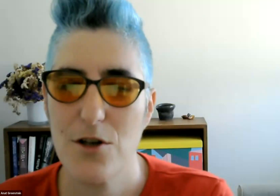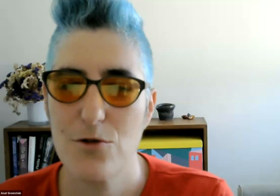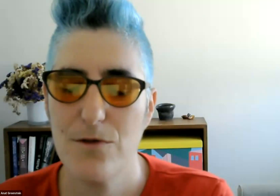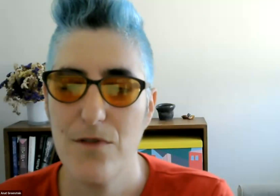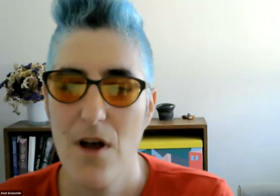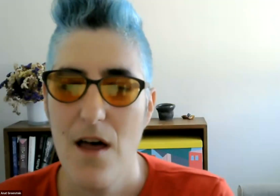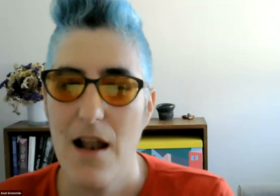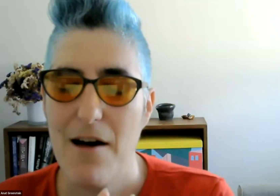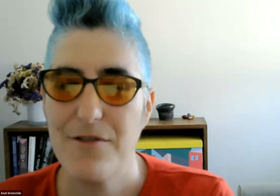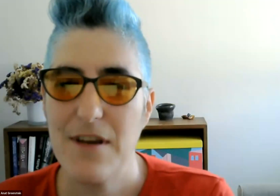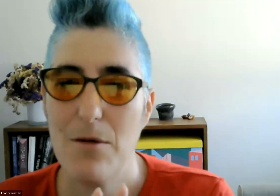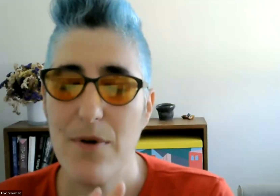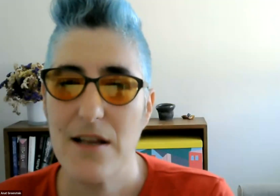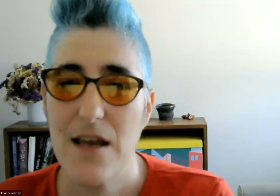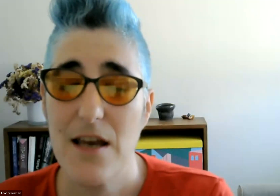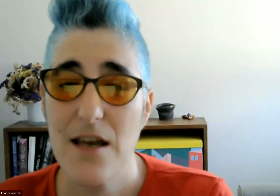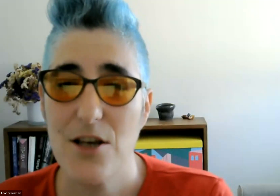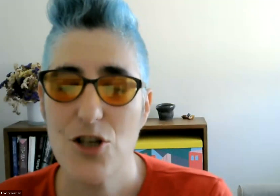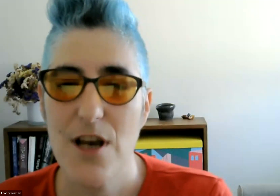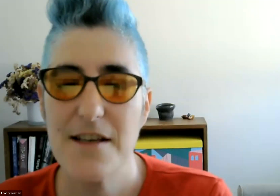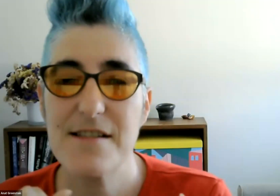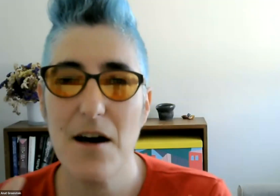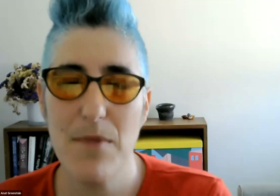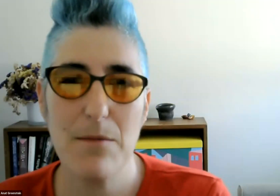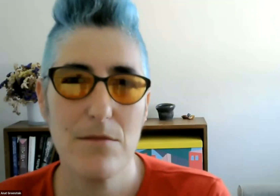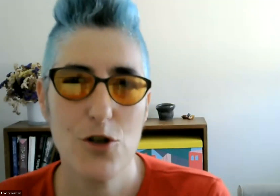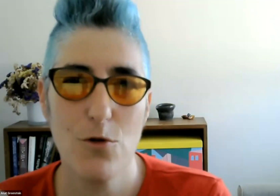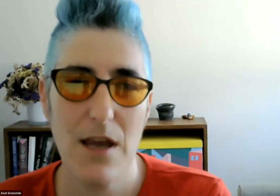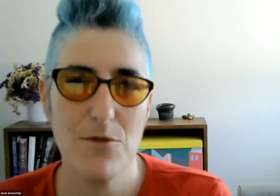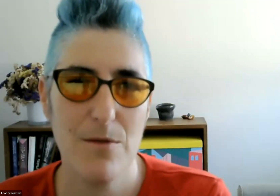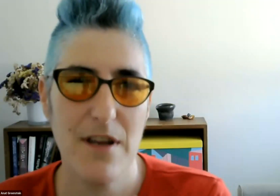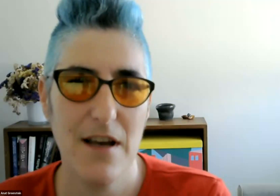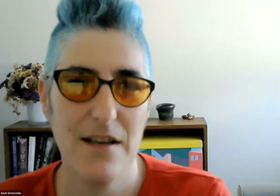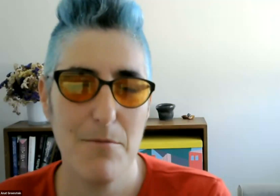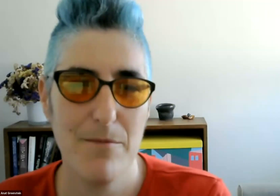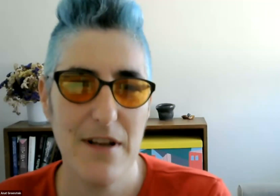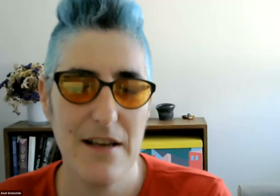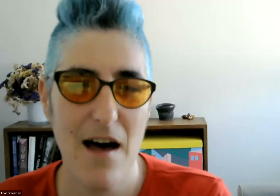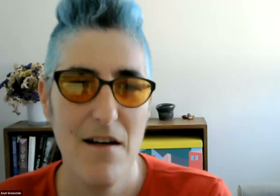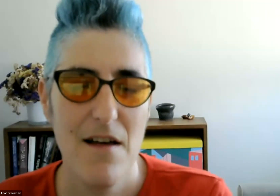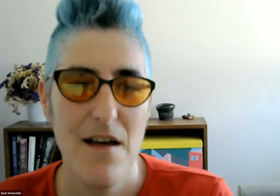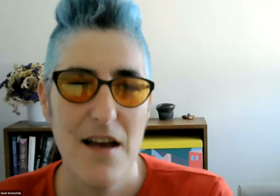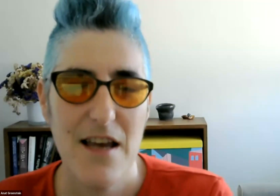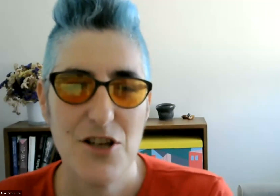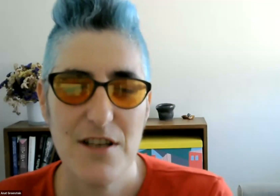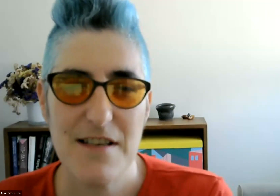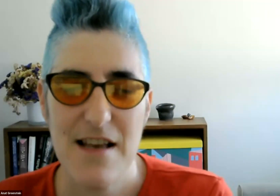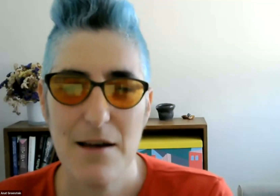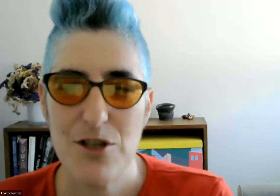חשוב להבדיל בין שני זרמים שונים שמתנגדים למדינה יש את הזרם